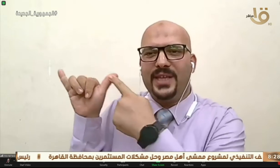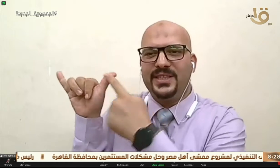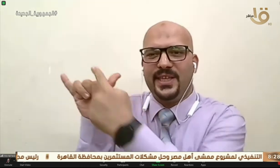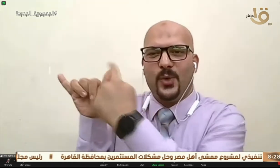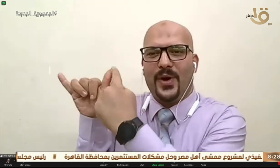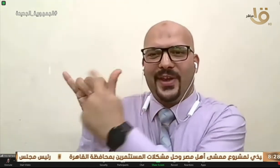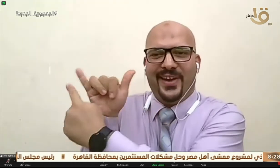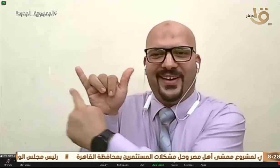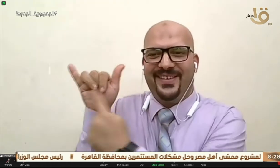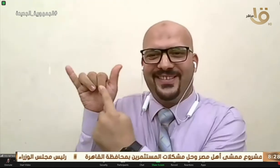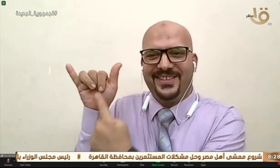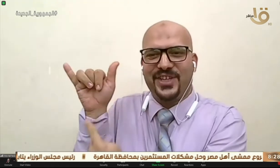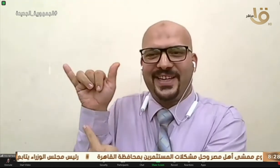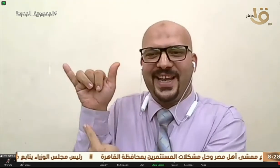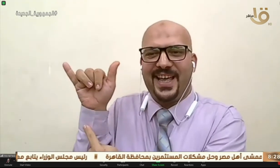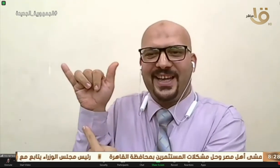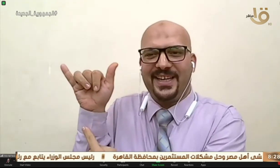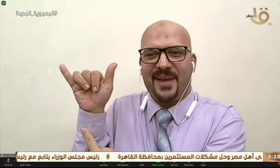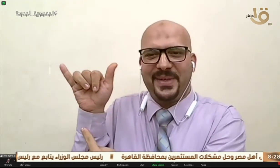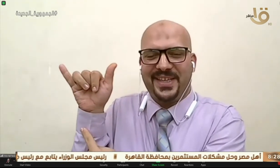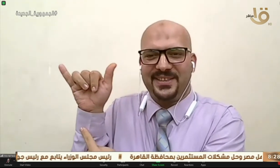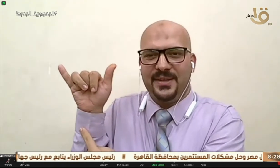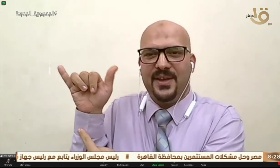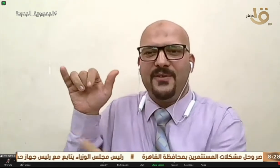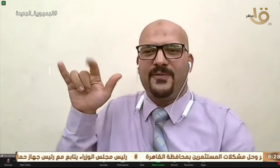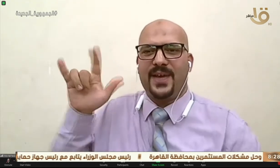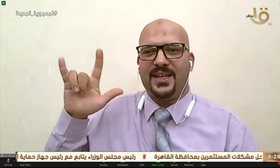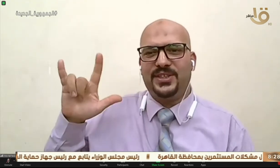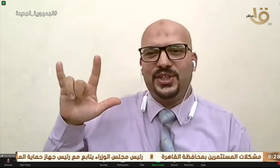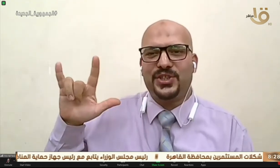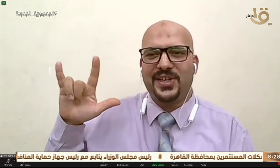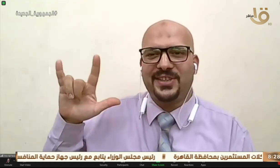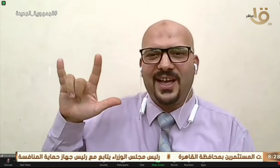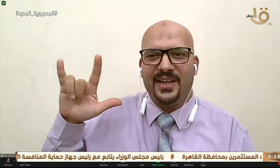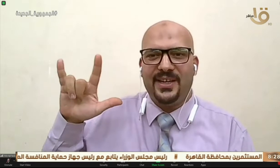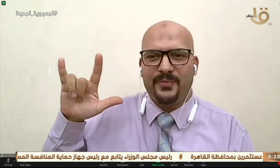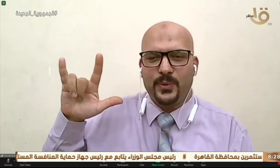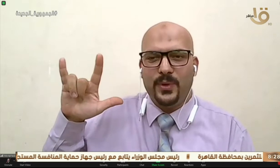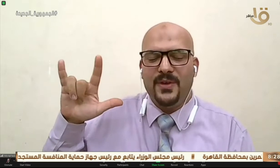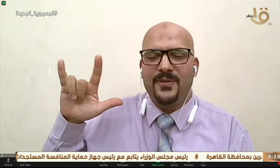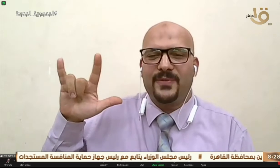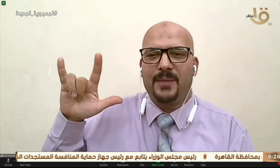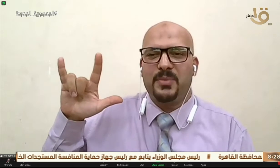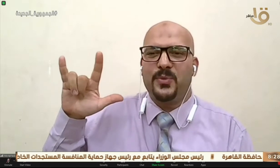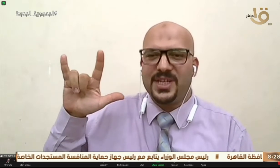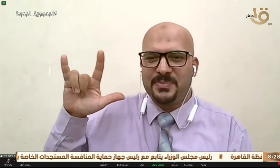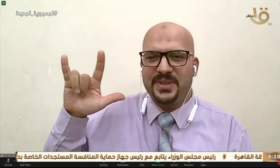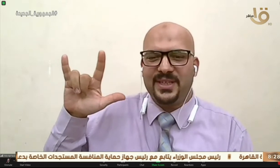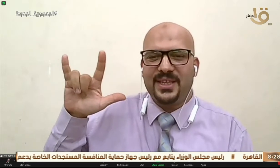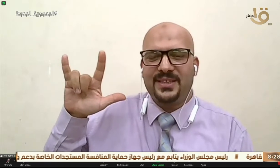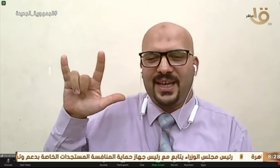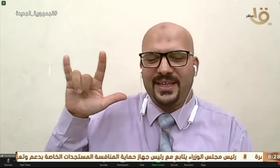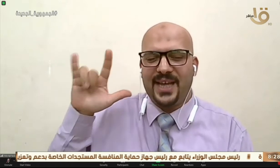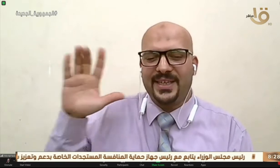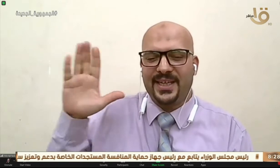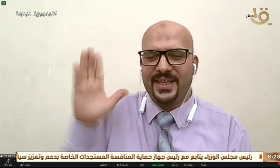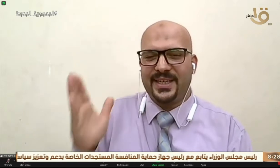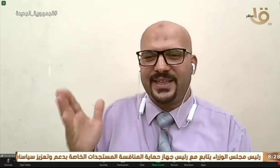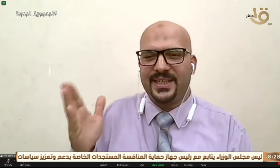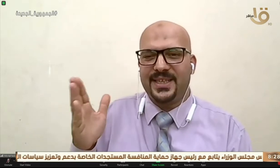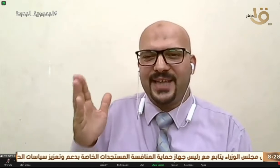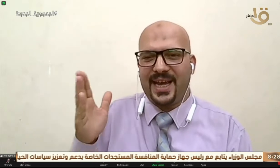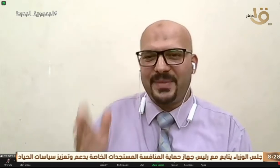تمام ودي الـ Y شكلها عامل كده، فدي إشارة I love you. فبمناسبة